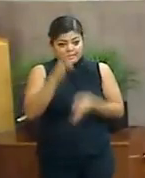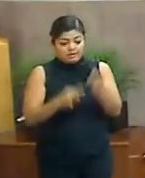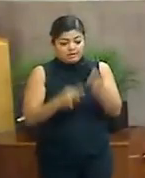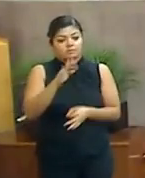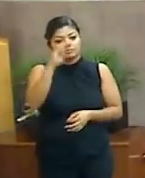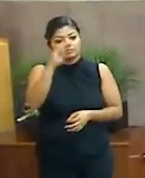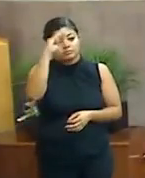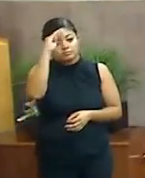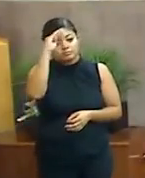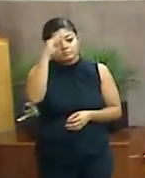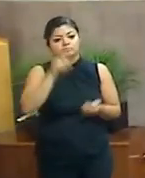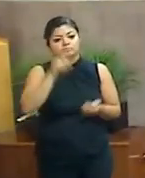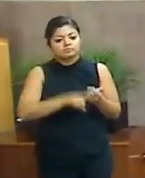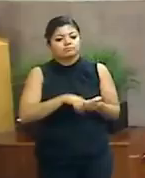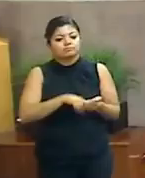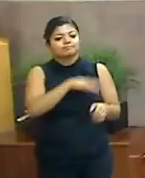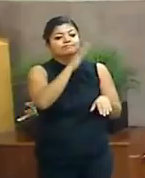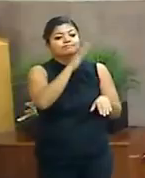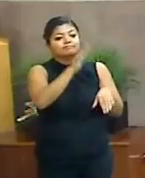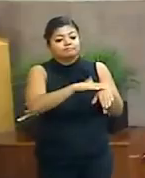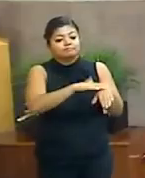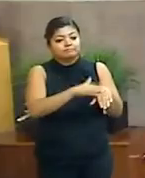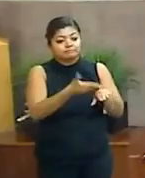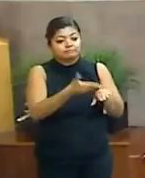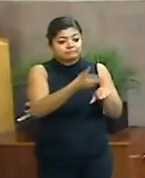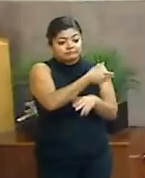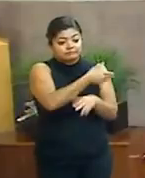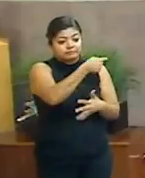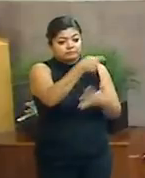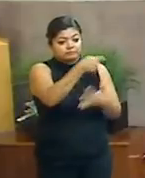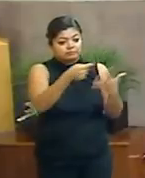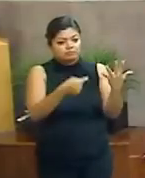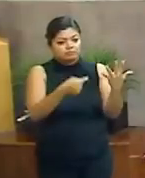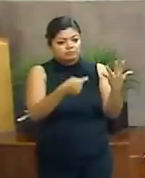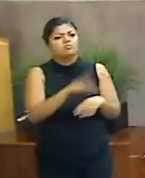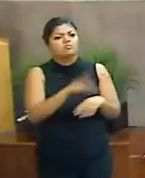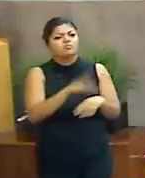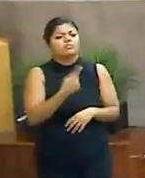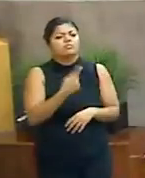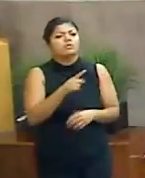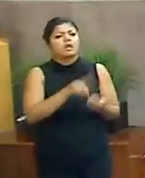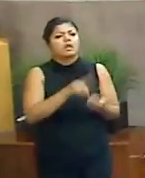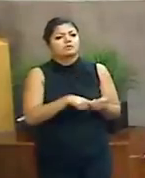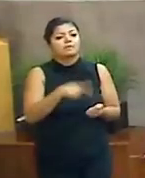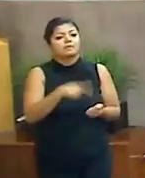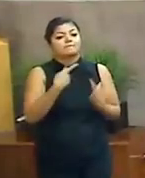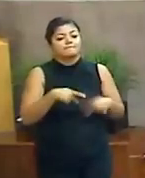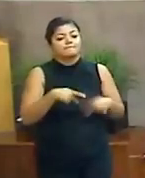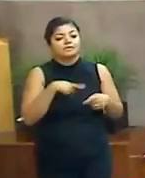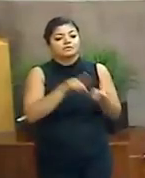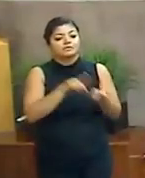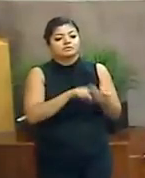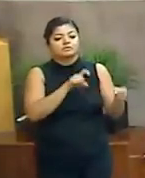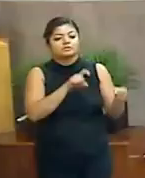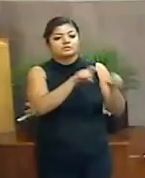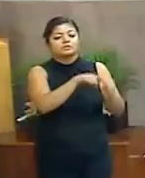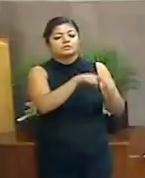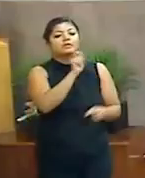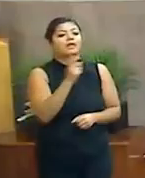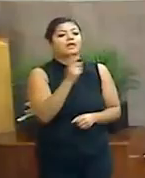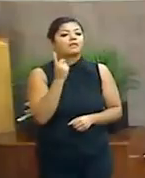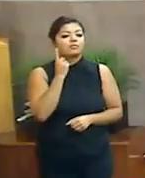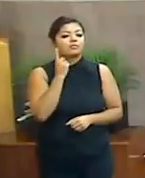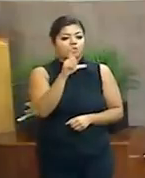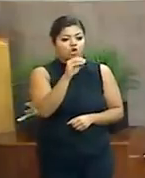consideró confirmar el dictado de medidas cautelares porque los hechos denunciados suplicaban un funcionario público en su carácter de diputado lo h